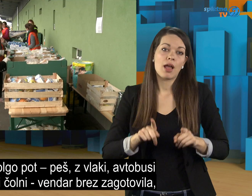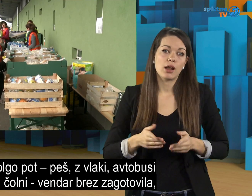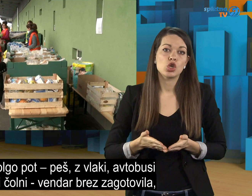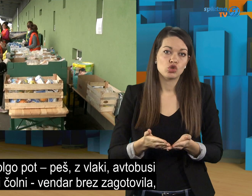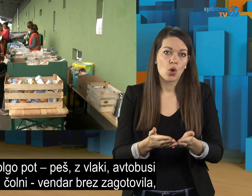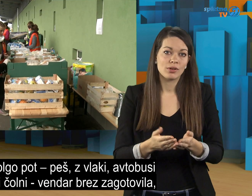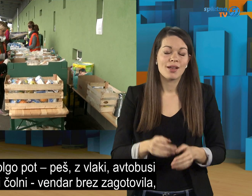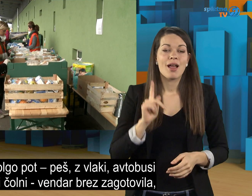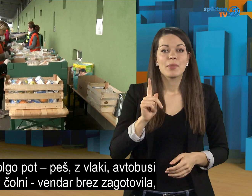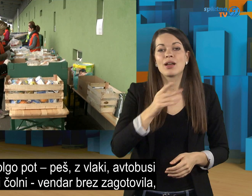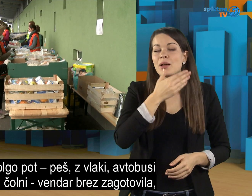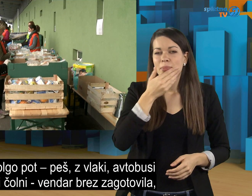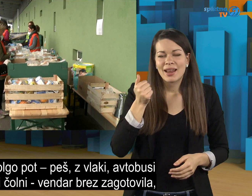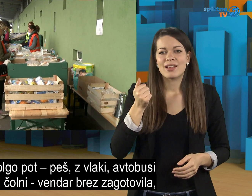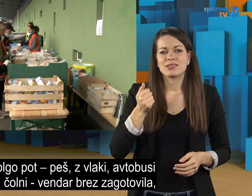bodo na cilj prispeli.